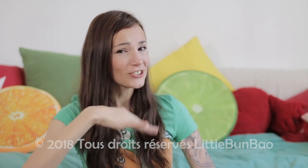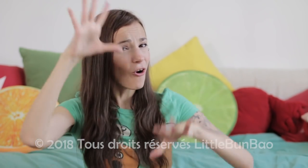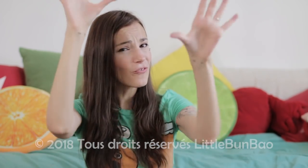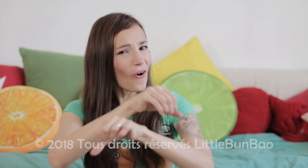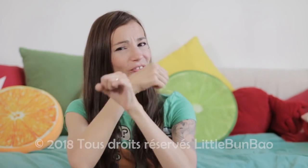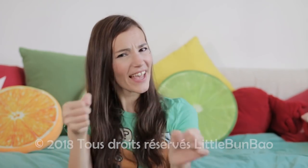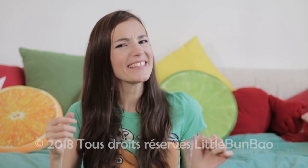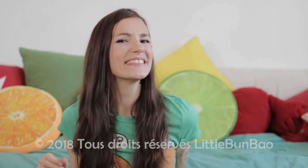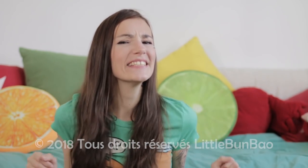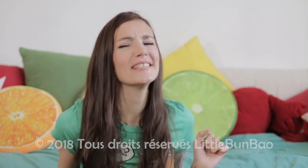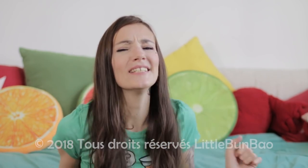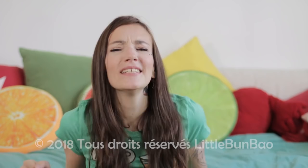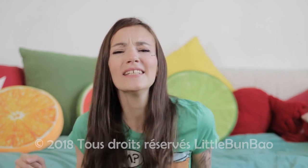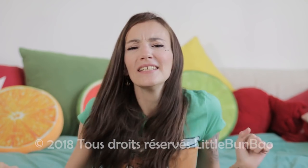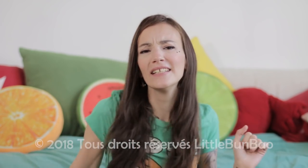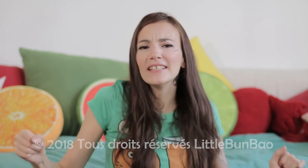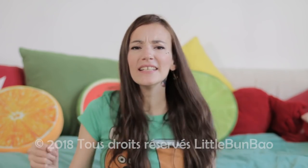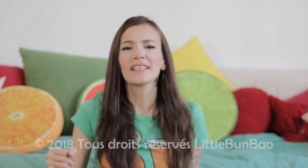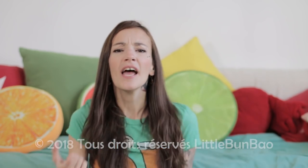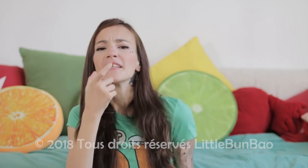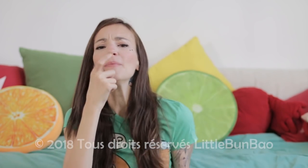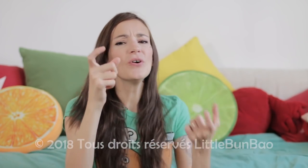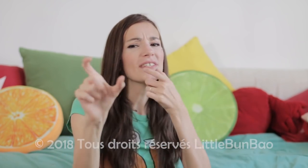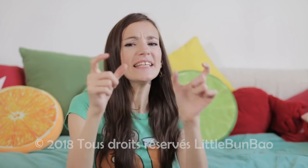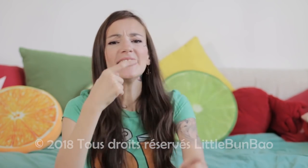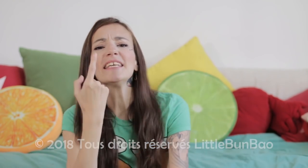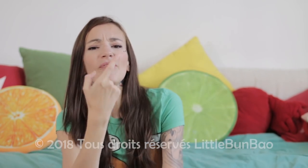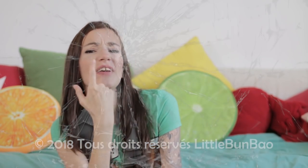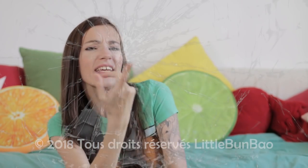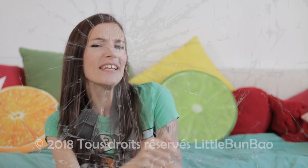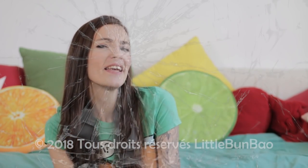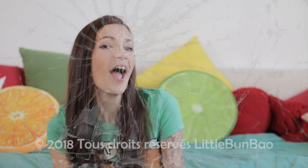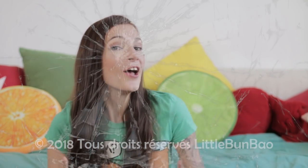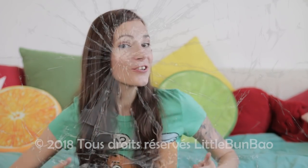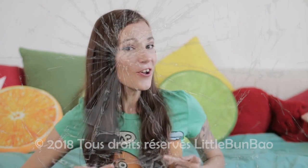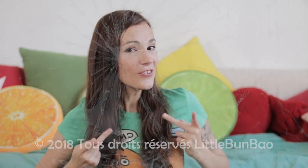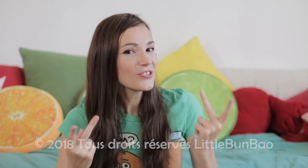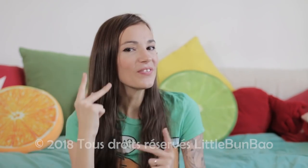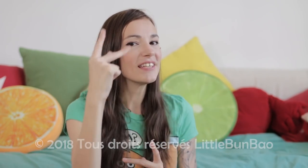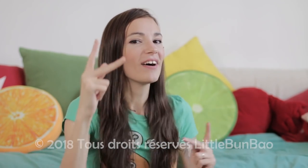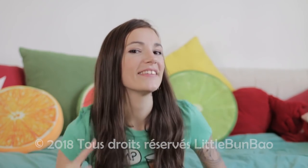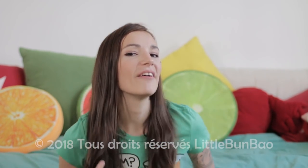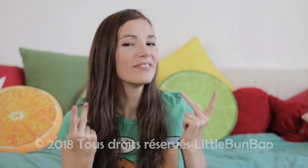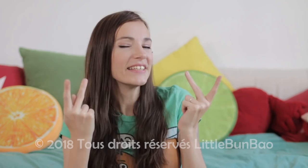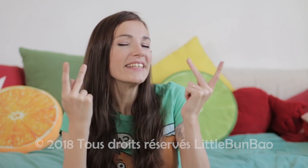chant fantastique. Ces mots signifient que tu vivras ta